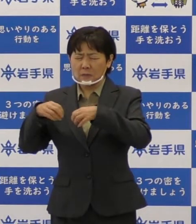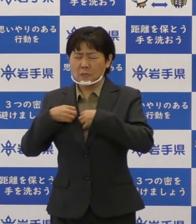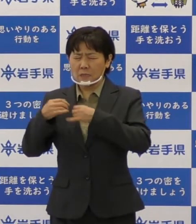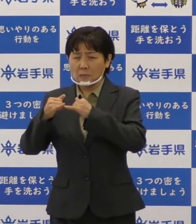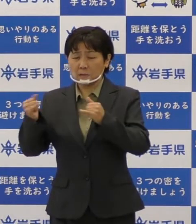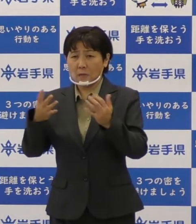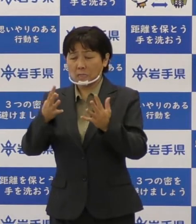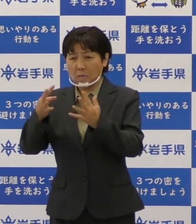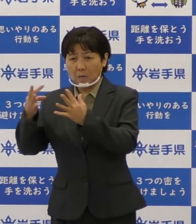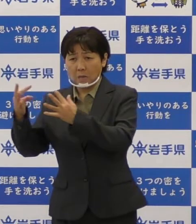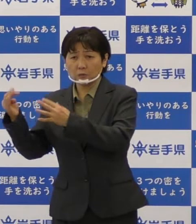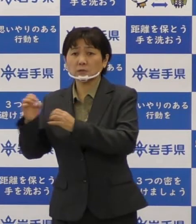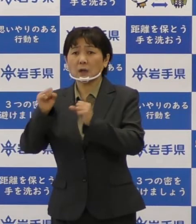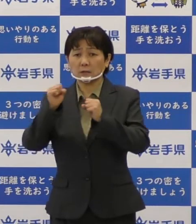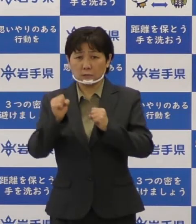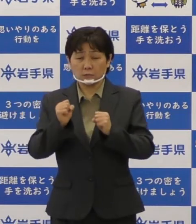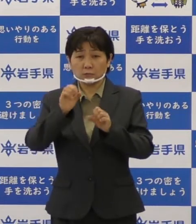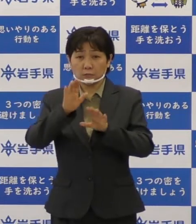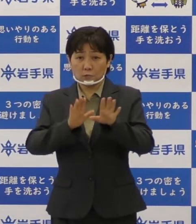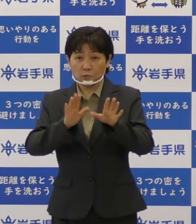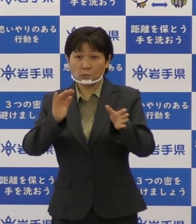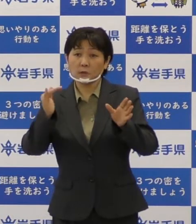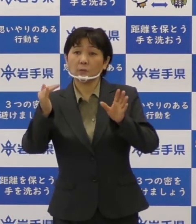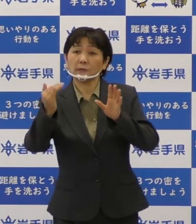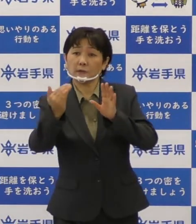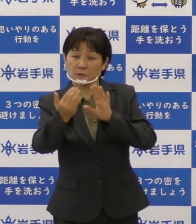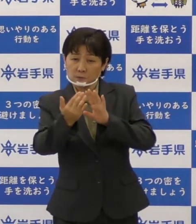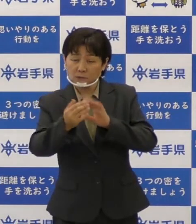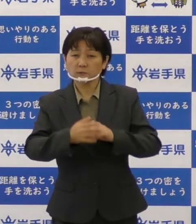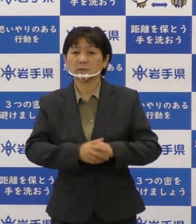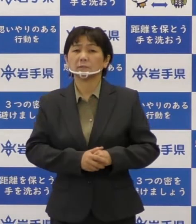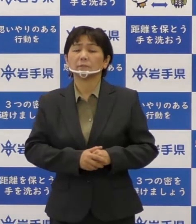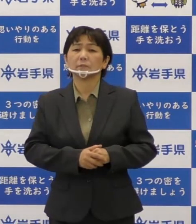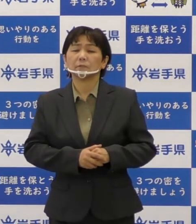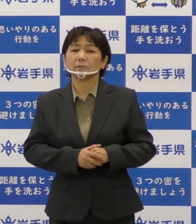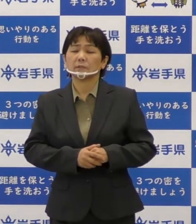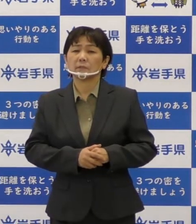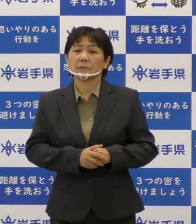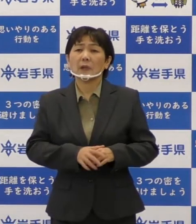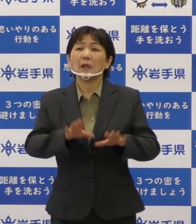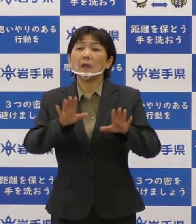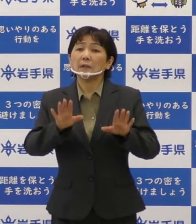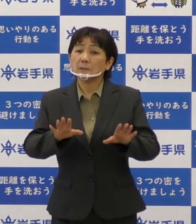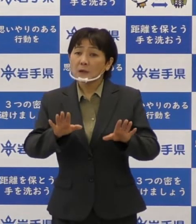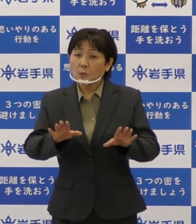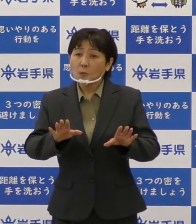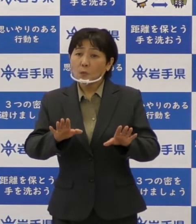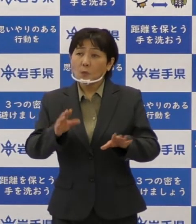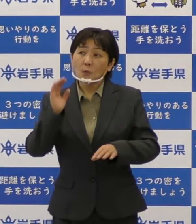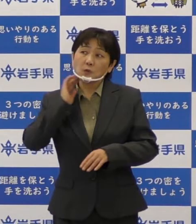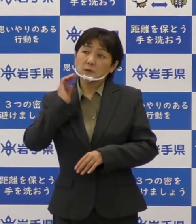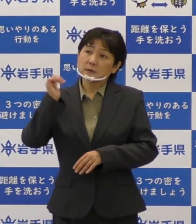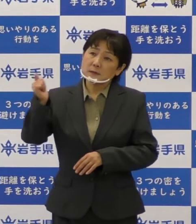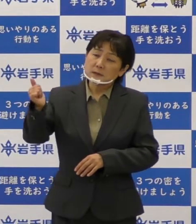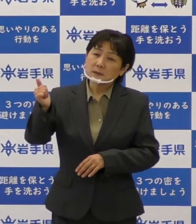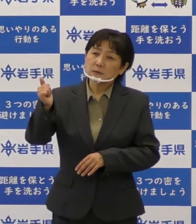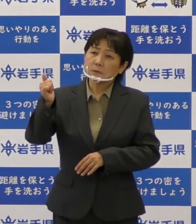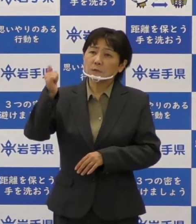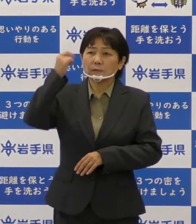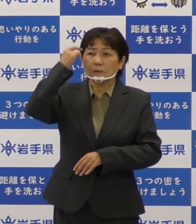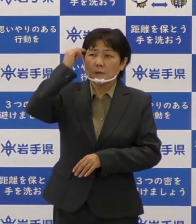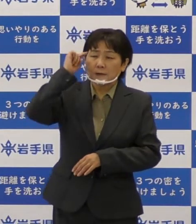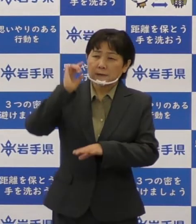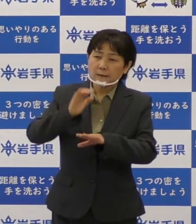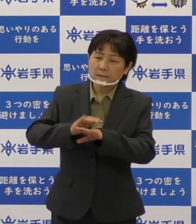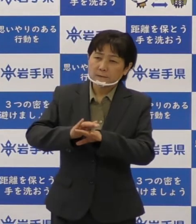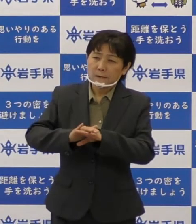面もあるかと思いますが、現段階での知事のこのディセンションキャンペーンに対する認識、改めて聞かせていただいてもよろ